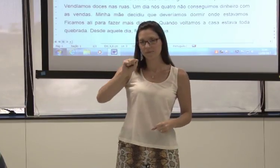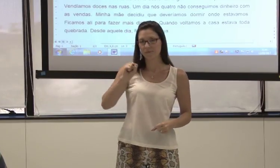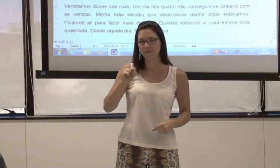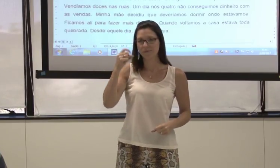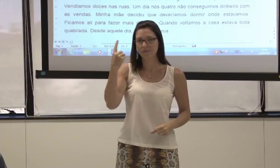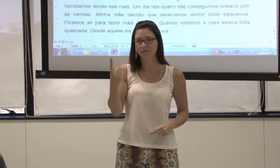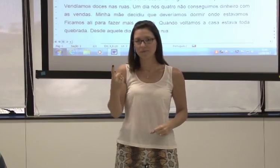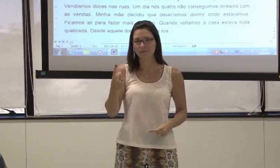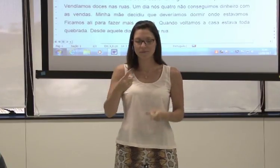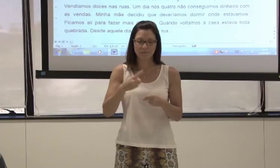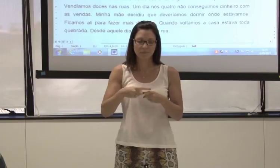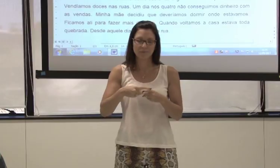pai foi embora.